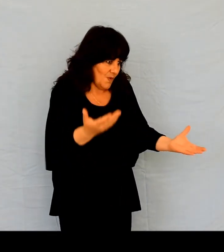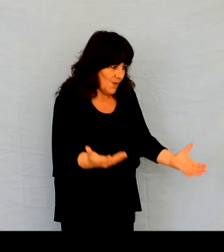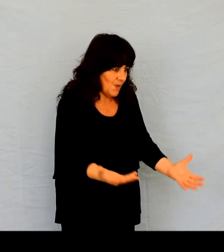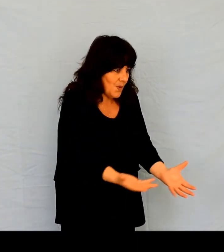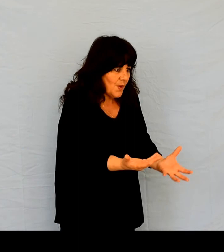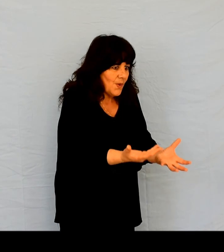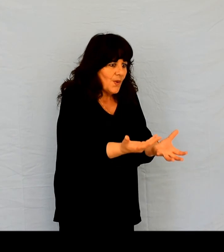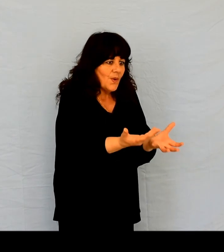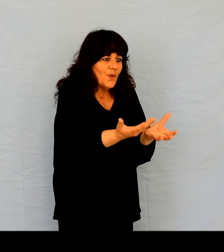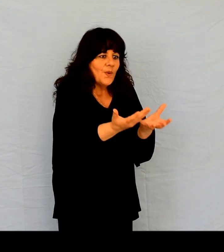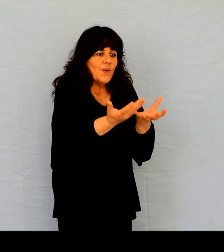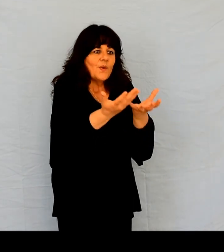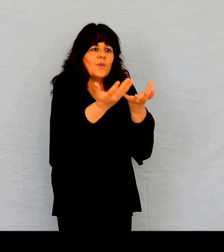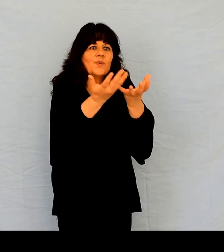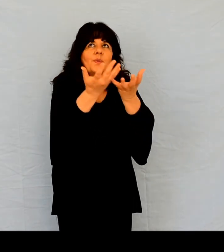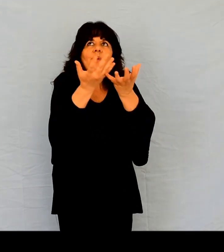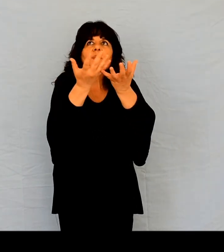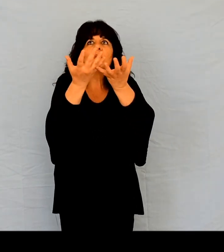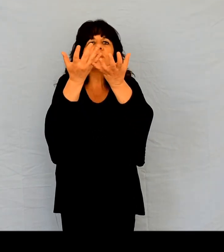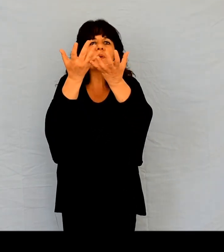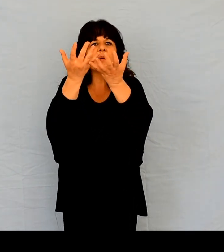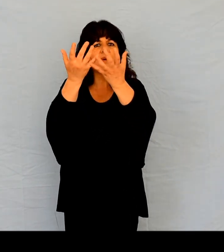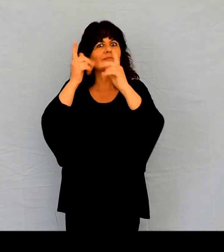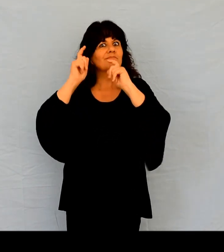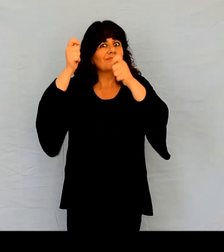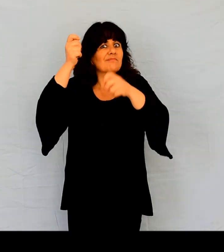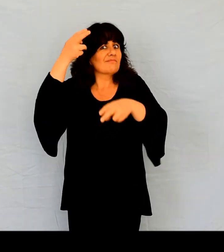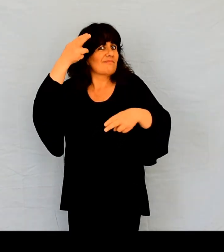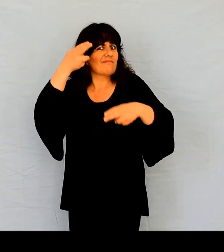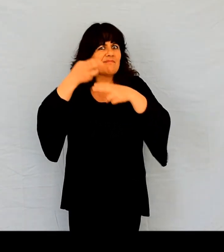Il l'a doté du nom qui est au-dessus de tout nom.